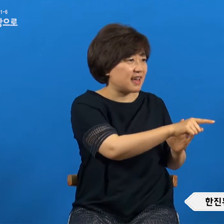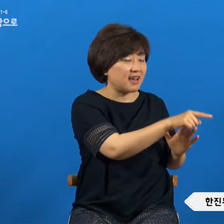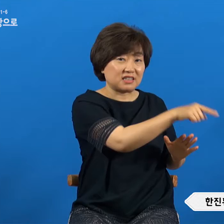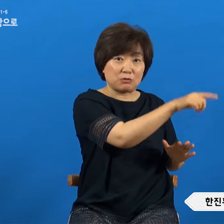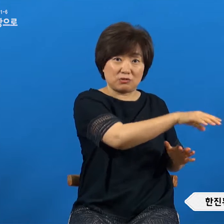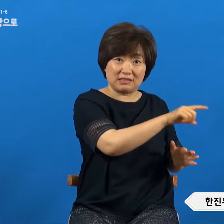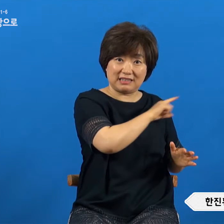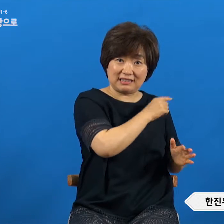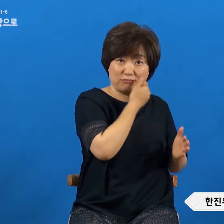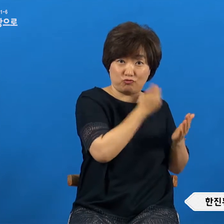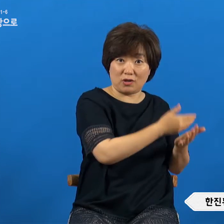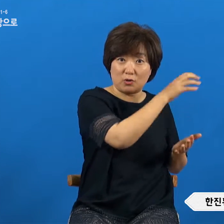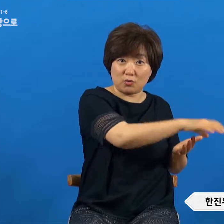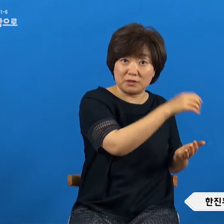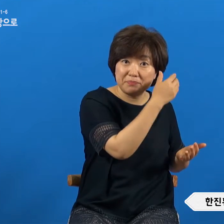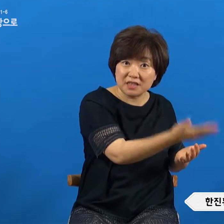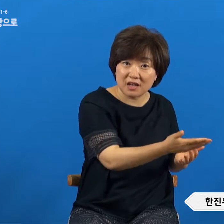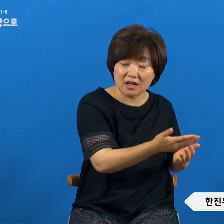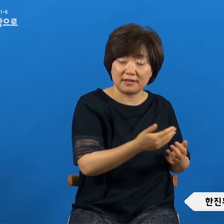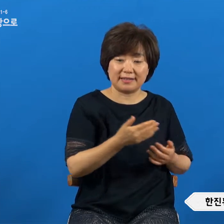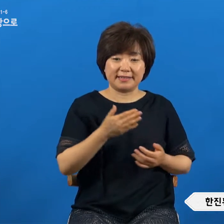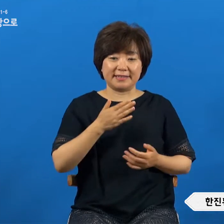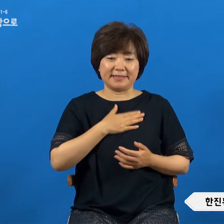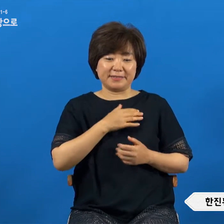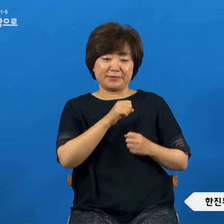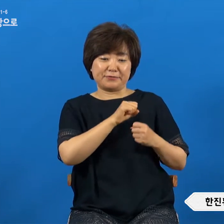저는 군 복무를 방위 근무를